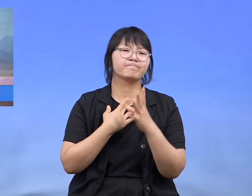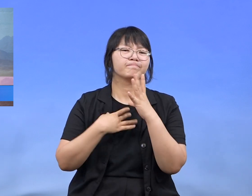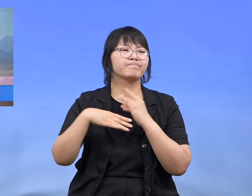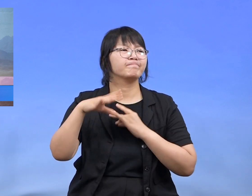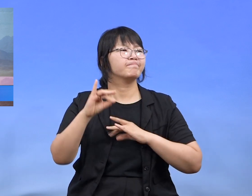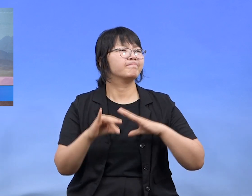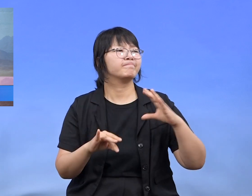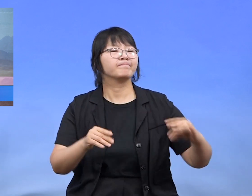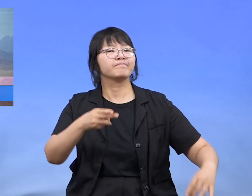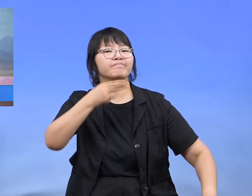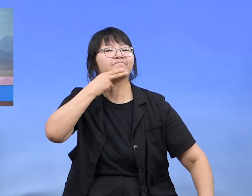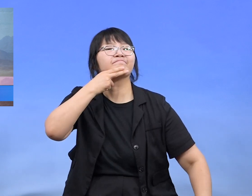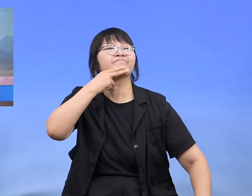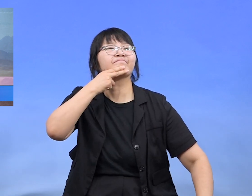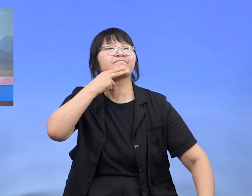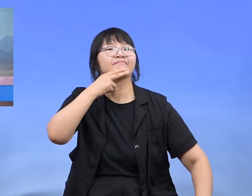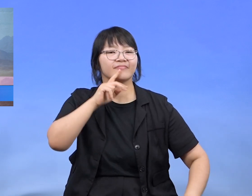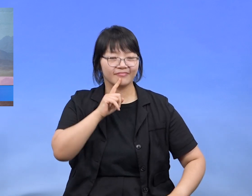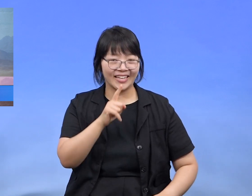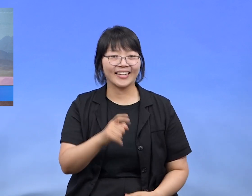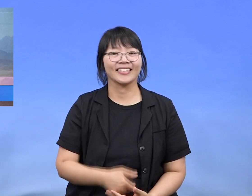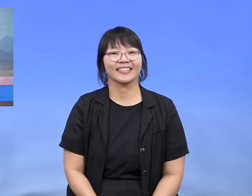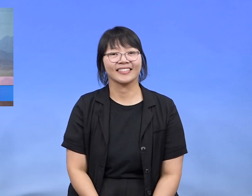영원히 목마르지 아니하리라. 아멘.